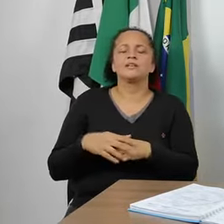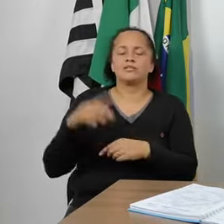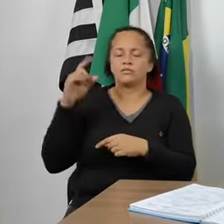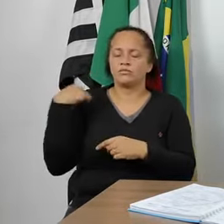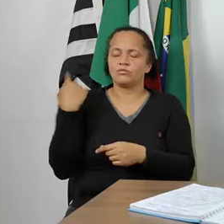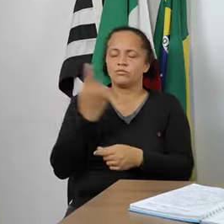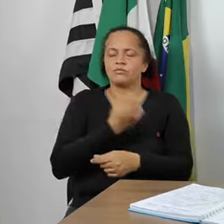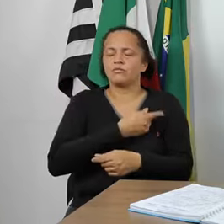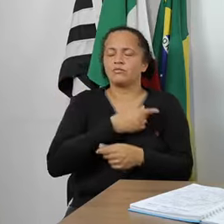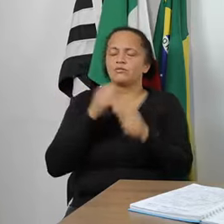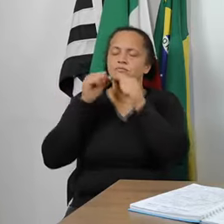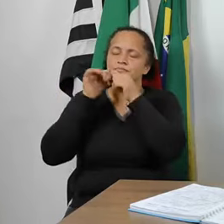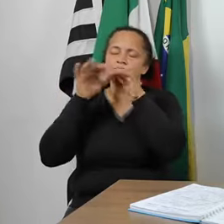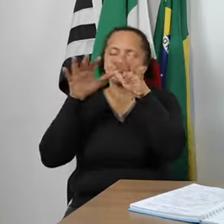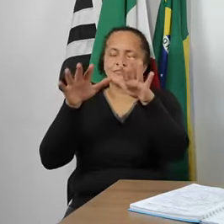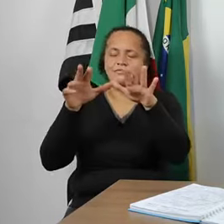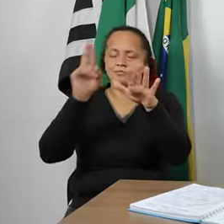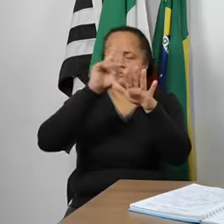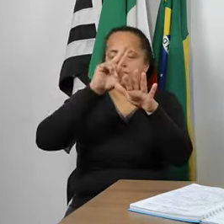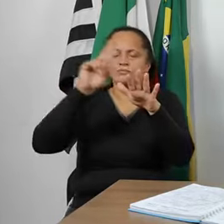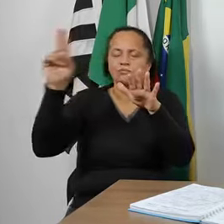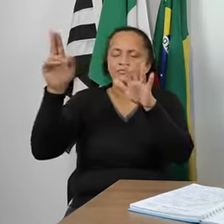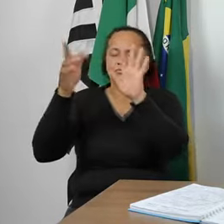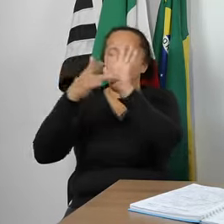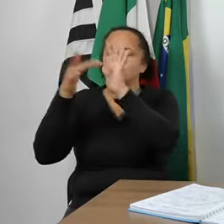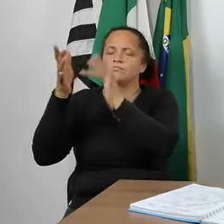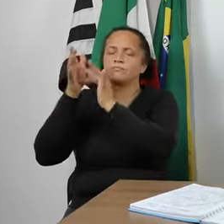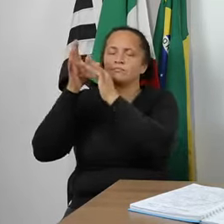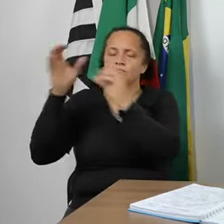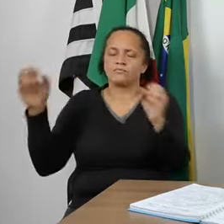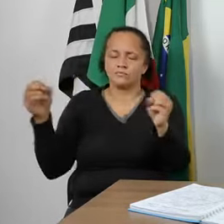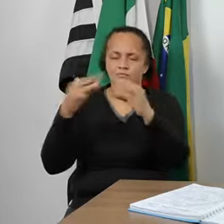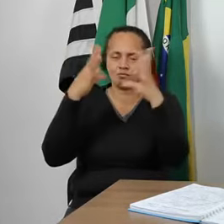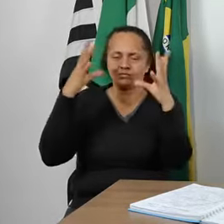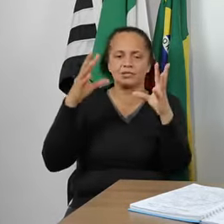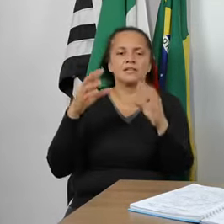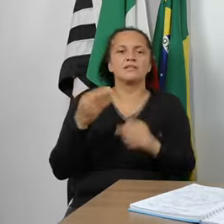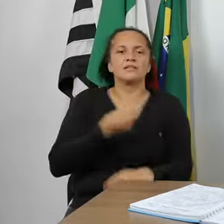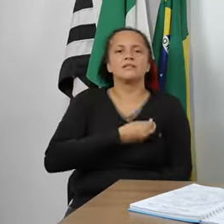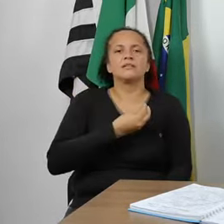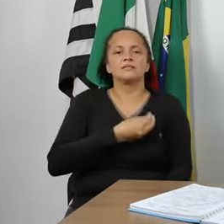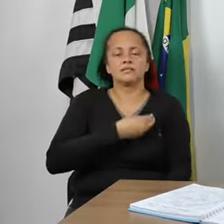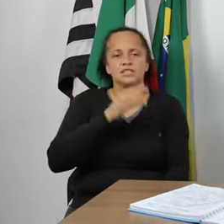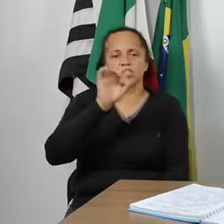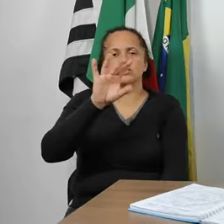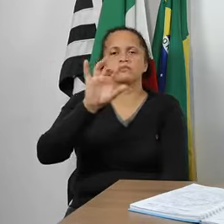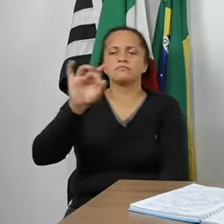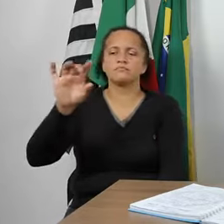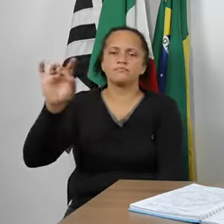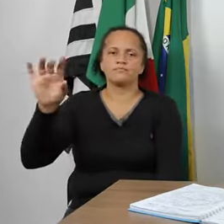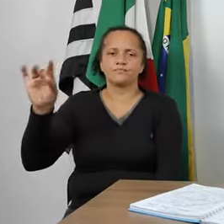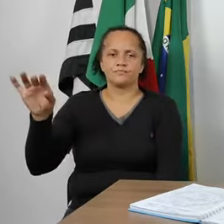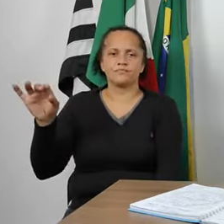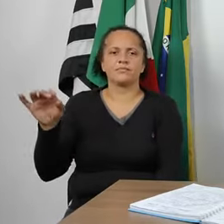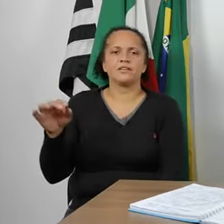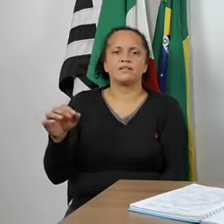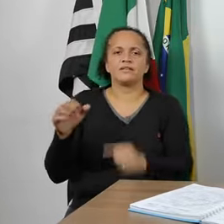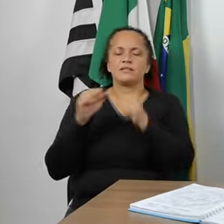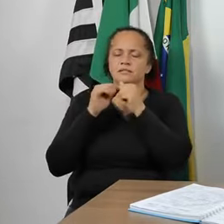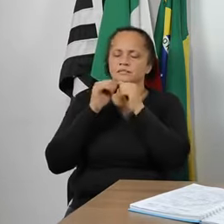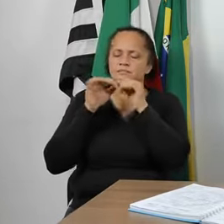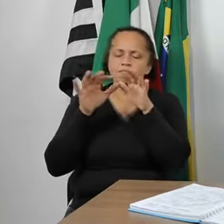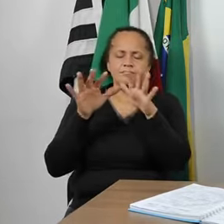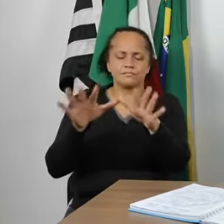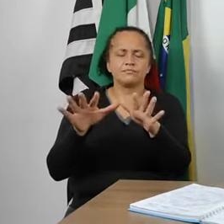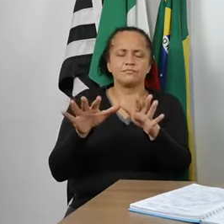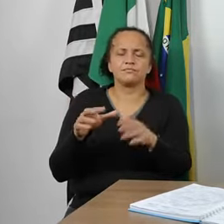nesta noite, no nome de Jesus, o milagre do Senhor sobre essas vidas. Nós declaramos que todo levante do diabo